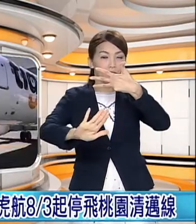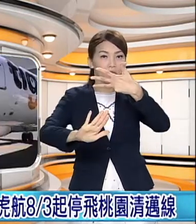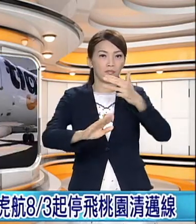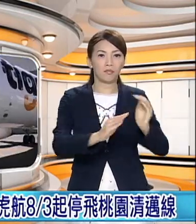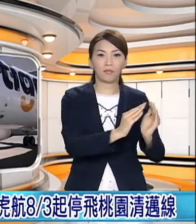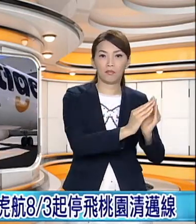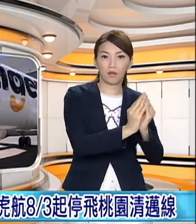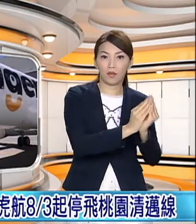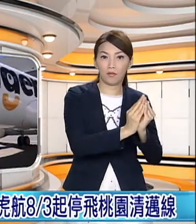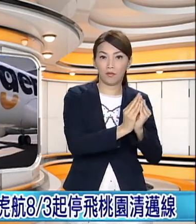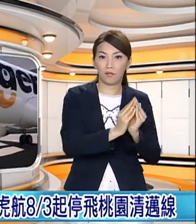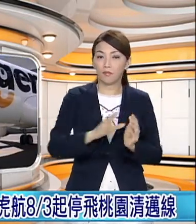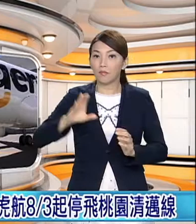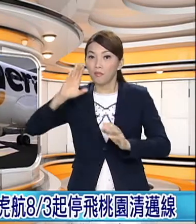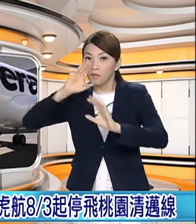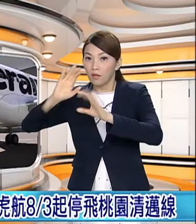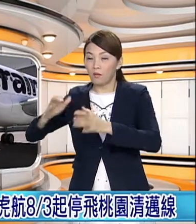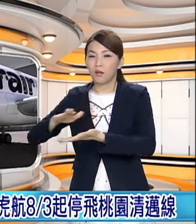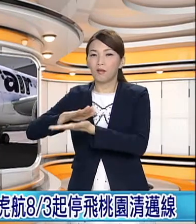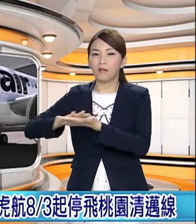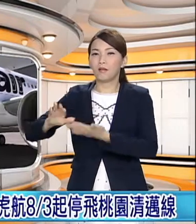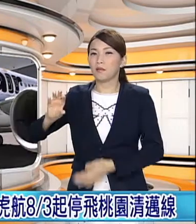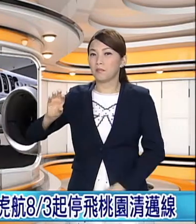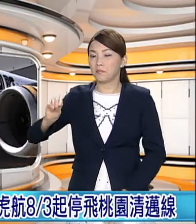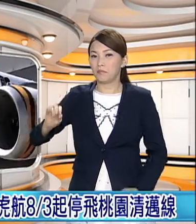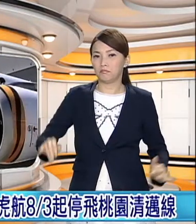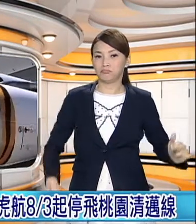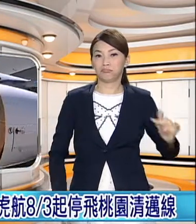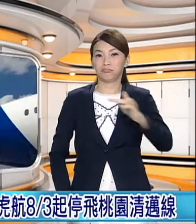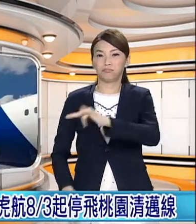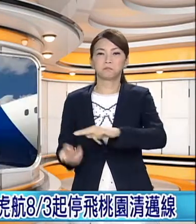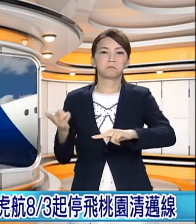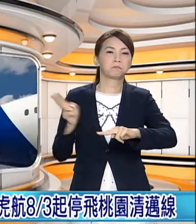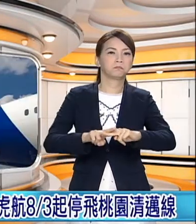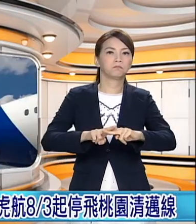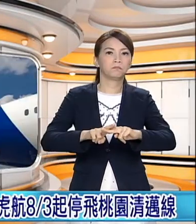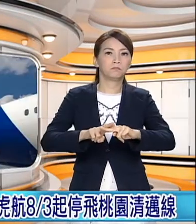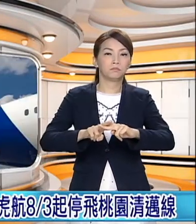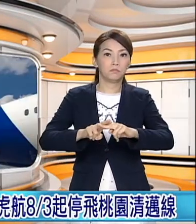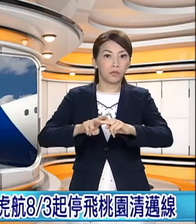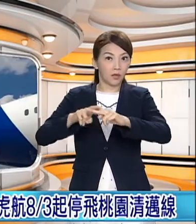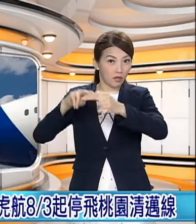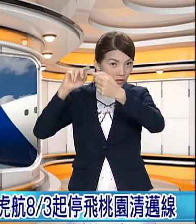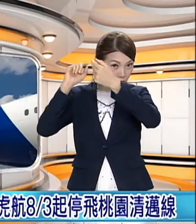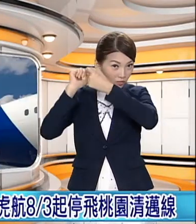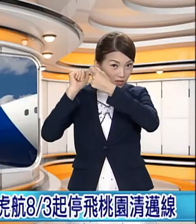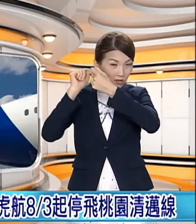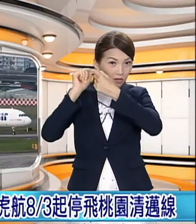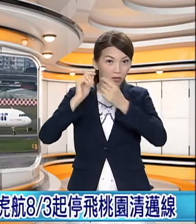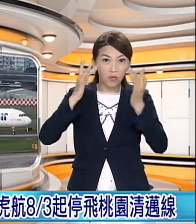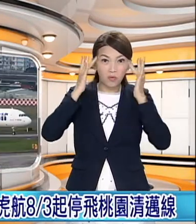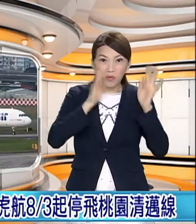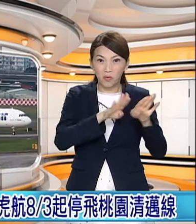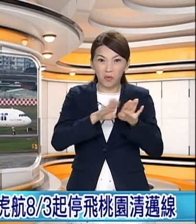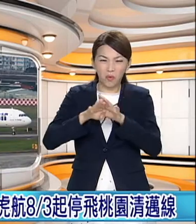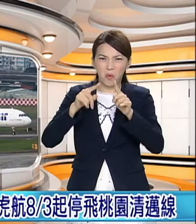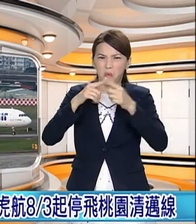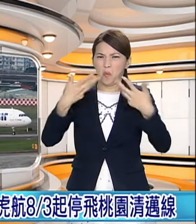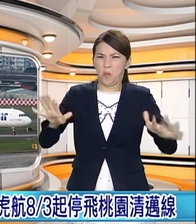始将停飞桃园到泰国清迈的航线。因为刚好碰上了暑假